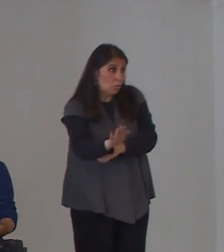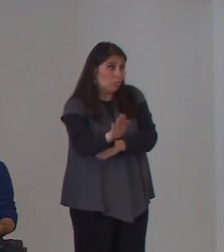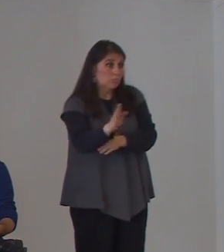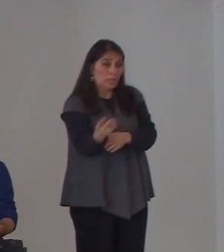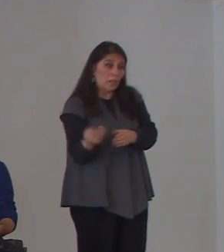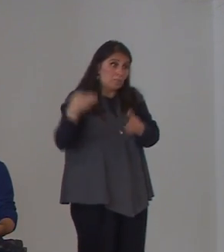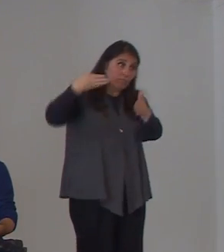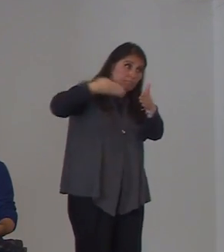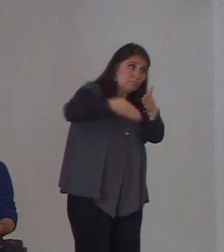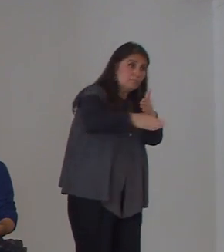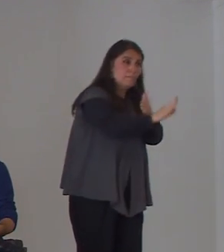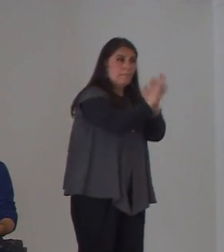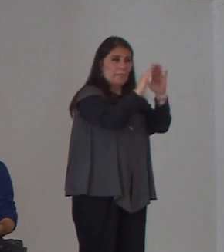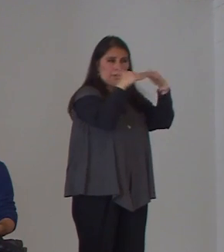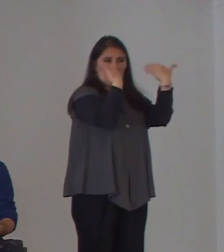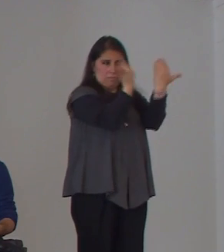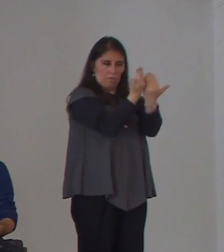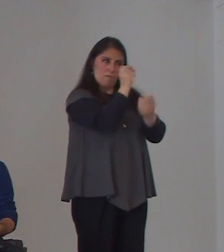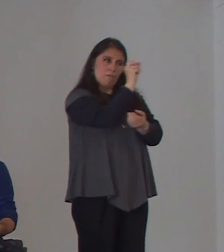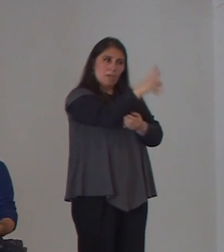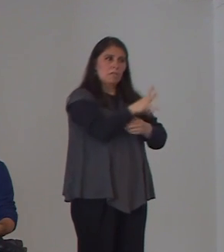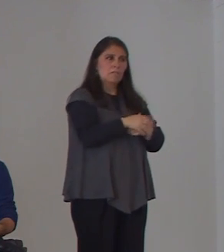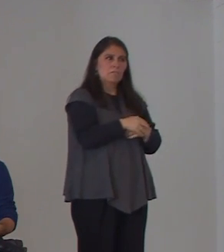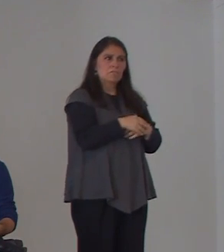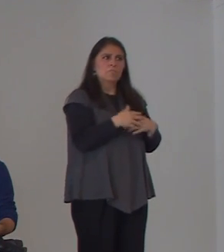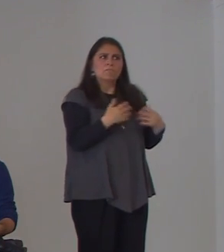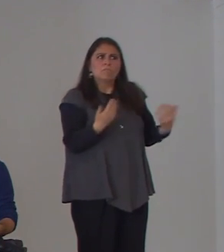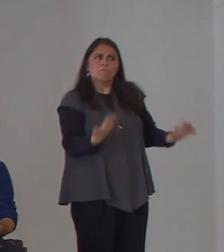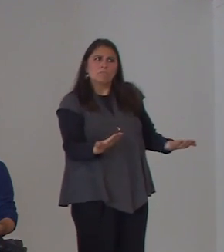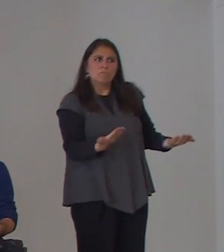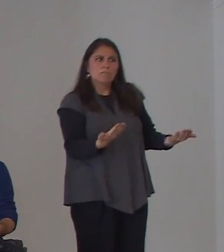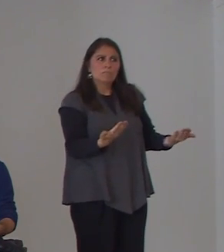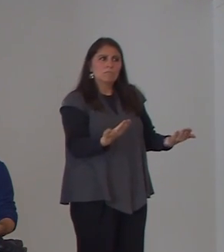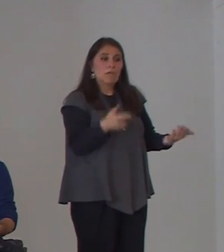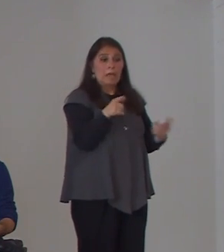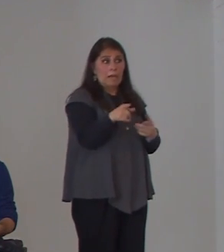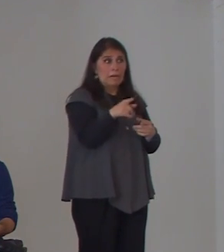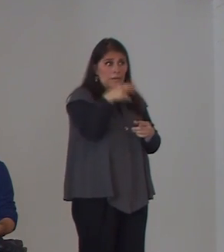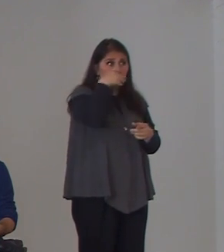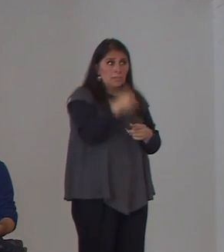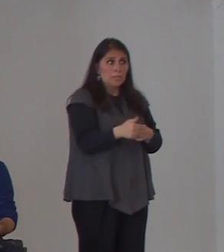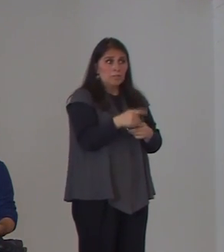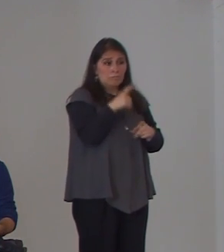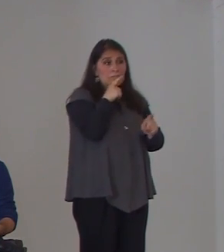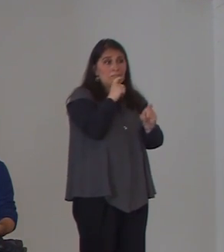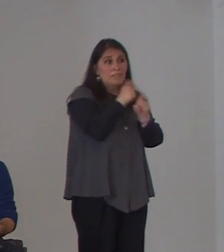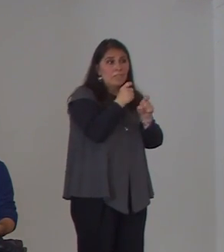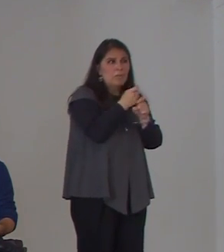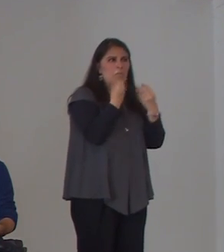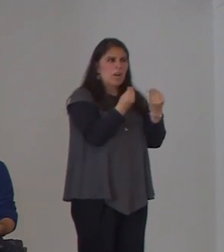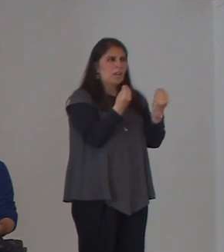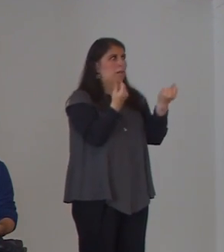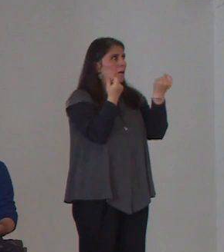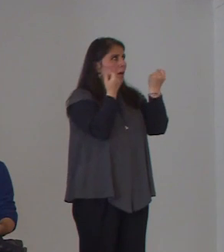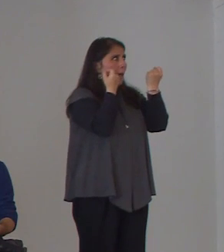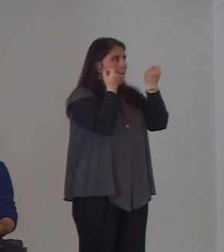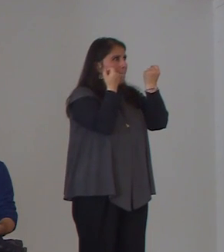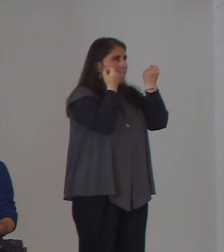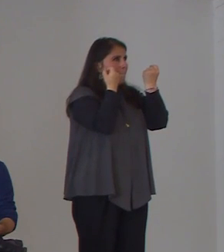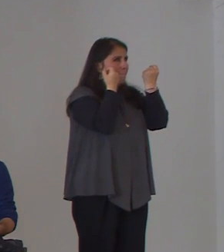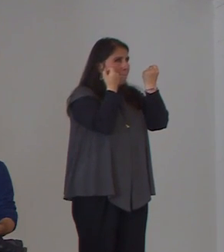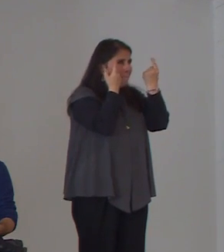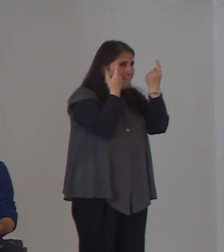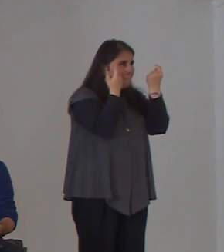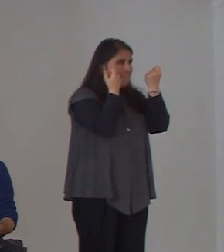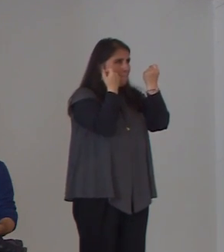al colegio y que tiene ciertas dificultades para comprender y que